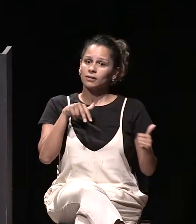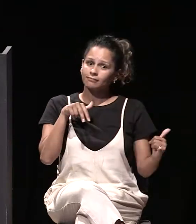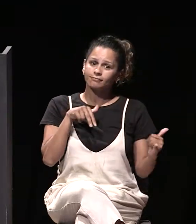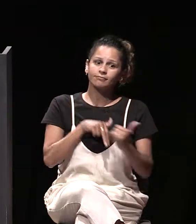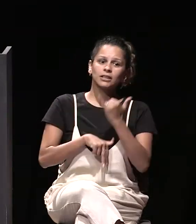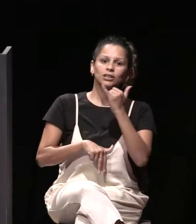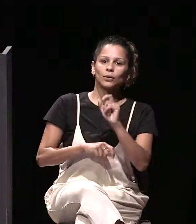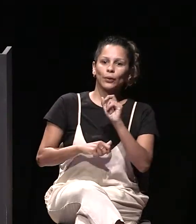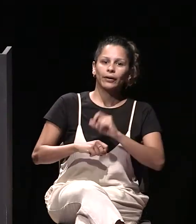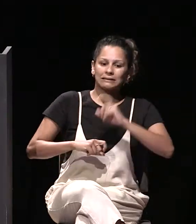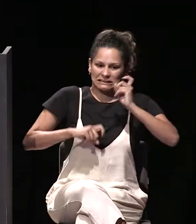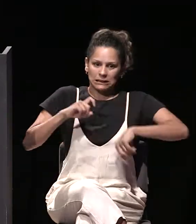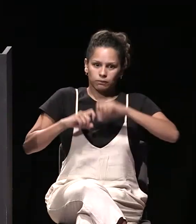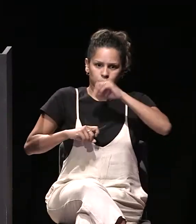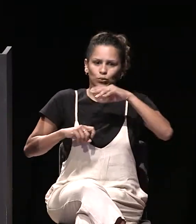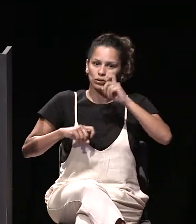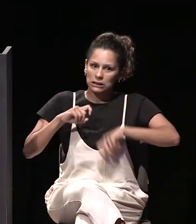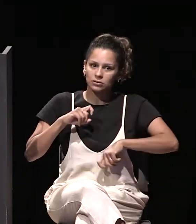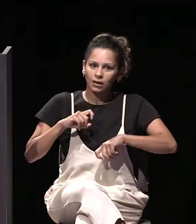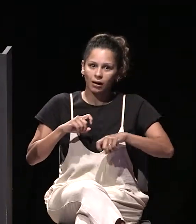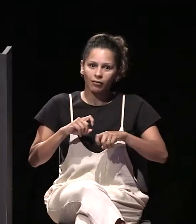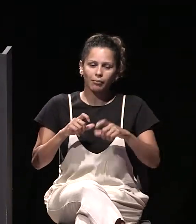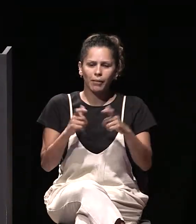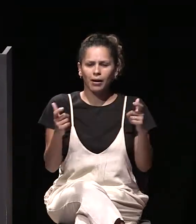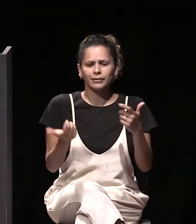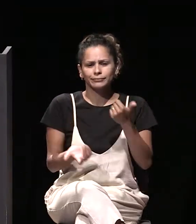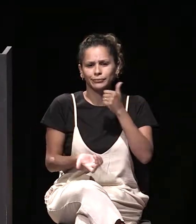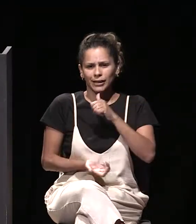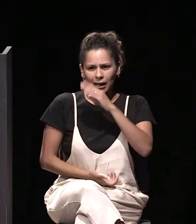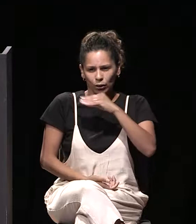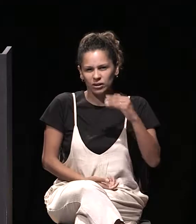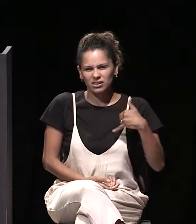anos são mulheres vítimas de abuso sexual.